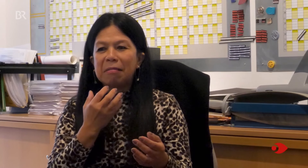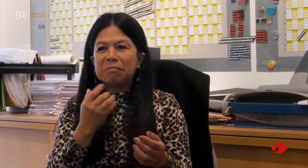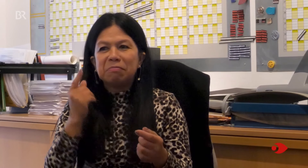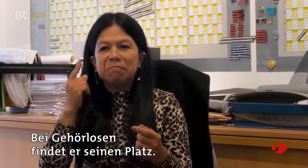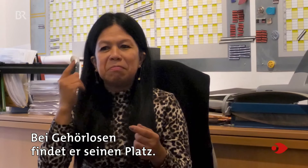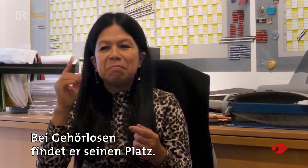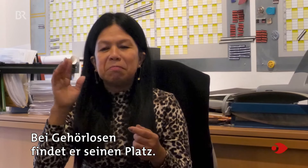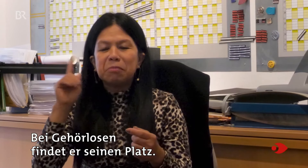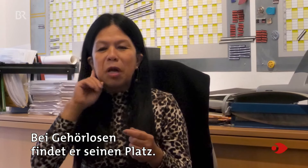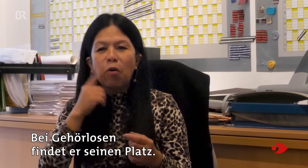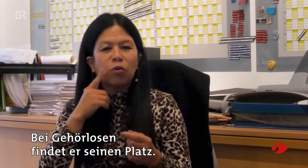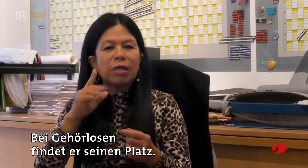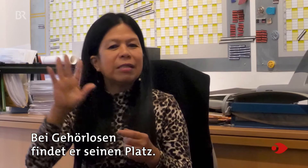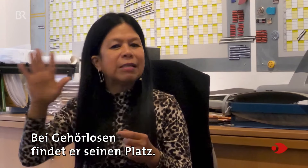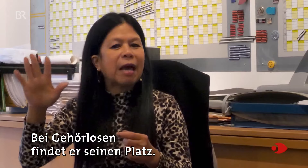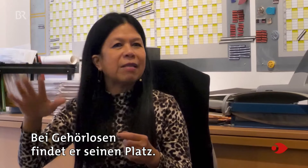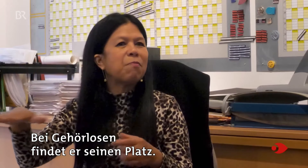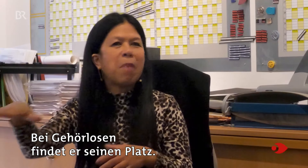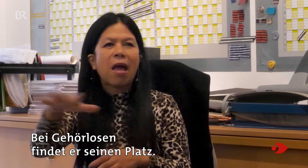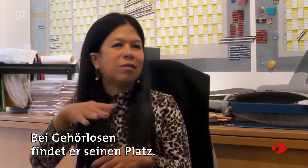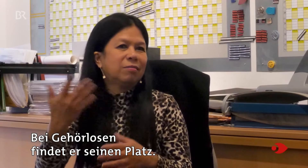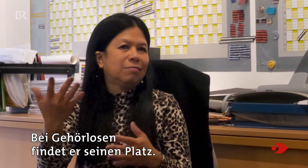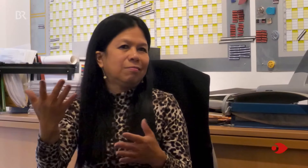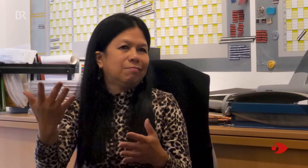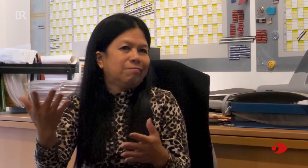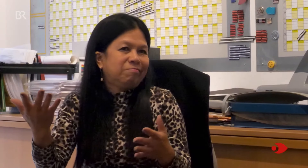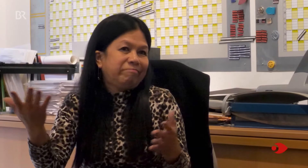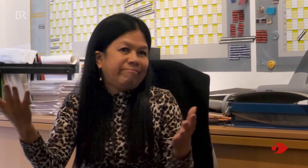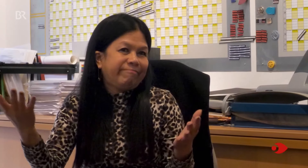Bei Gehörlosen findet er seinen Platz.